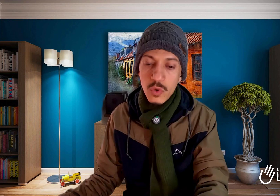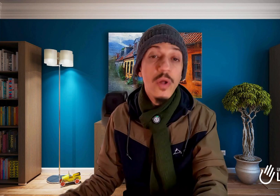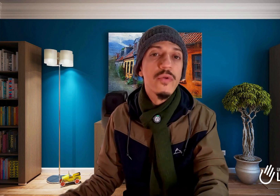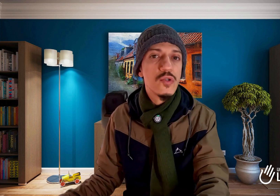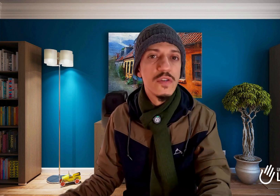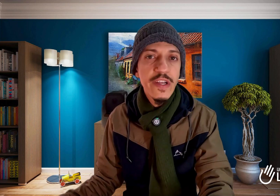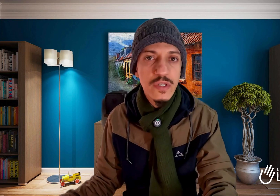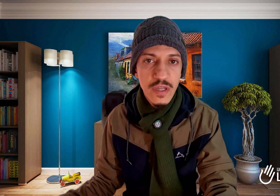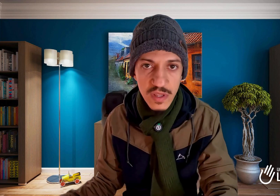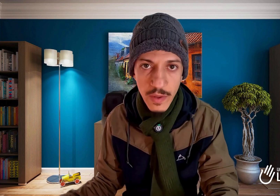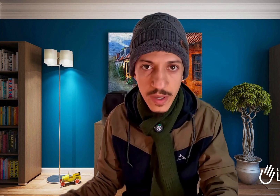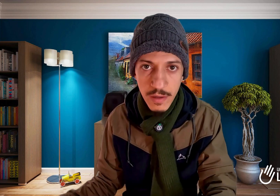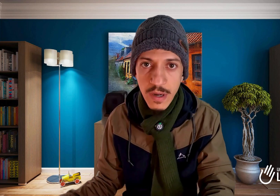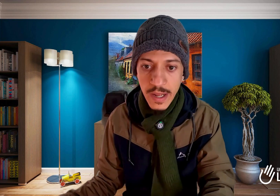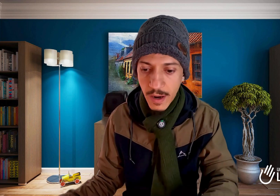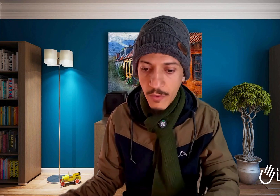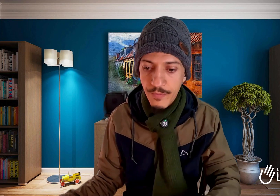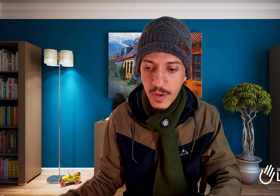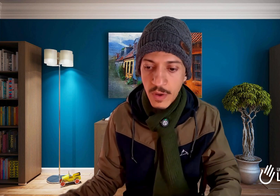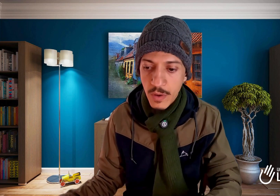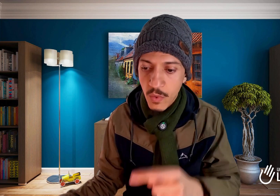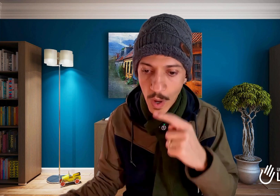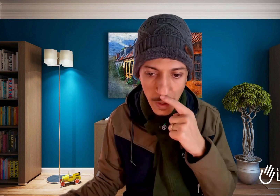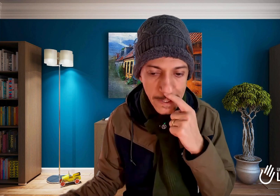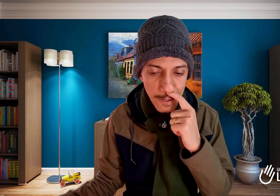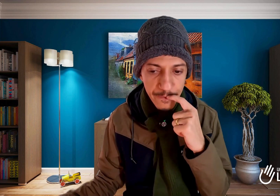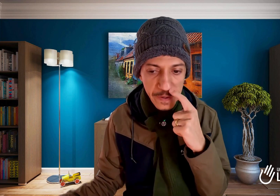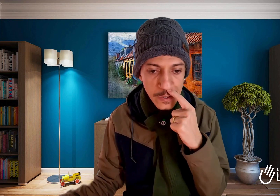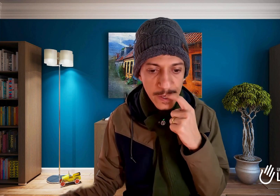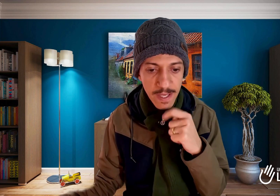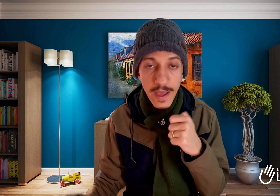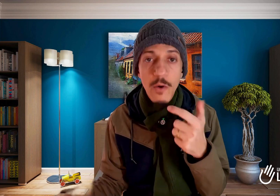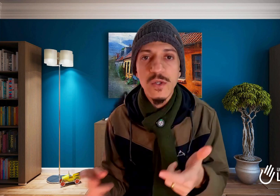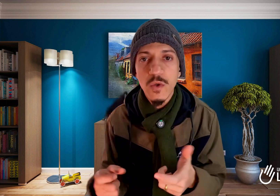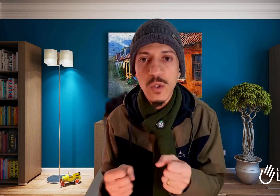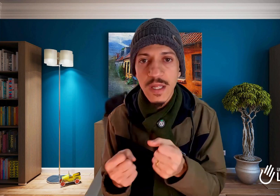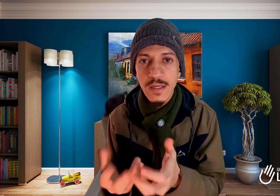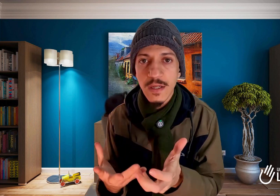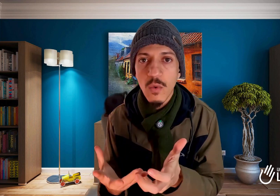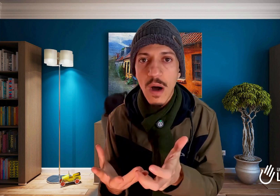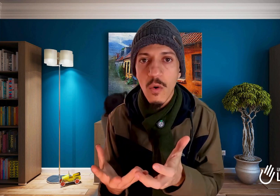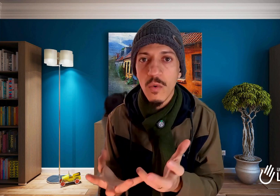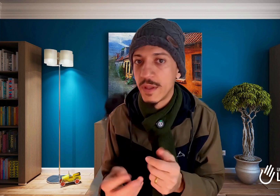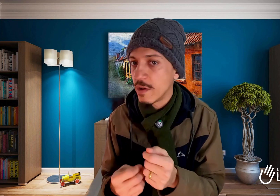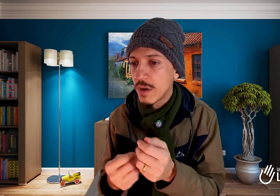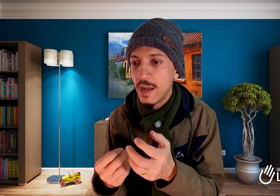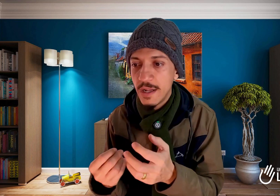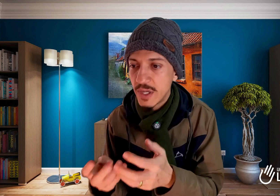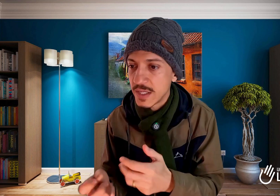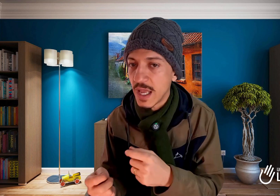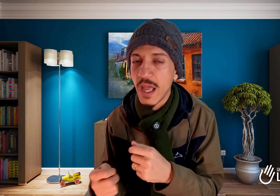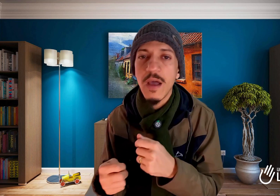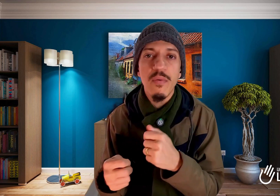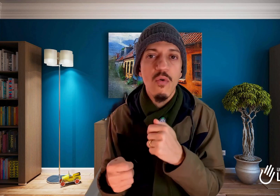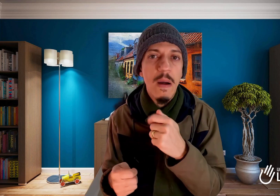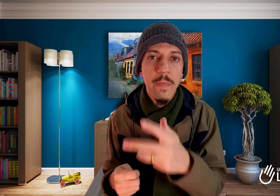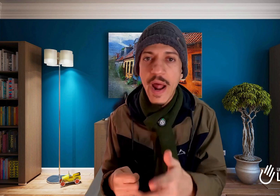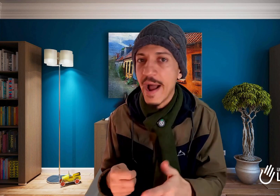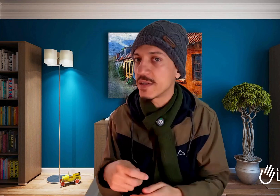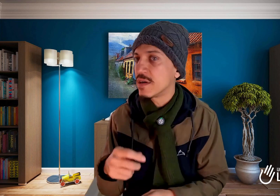Todos os vídeos que eu tenho aqui no canal, quando eles são vídeos em que eu estou sinalizando algo, dando aquele ali de exemplo, com uma prática,